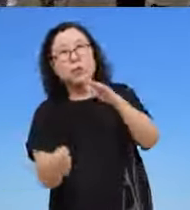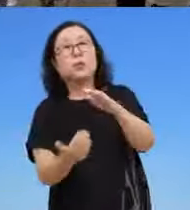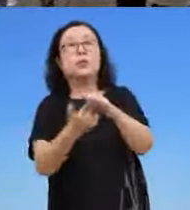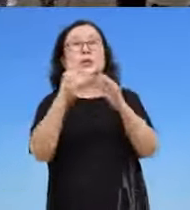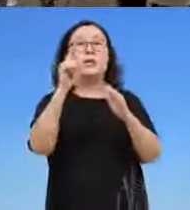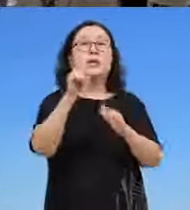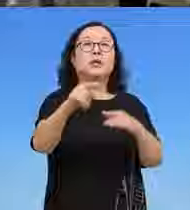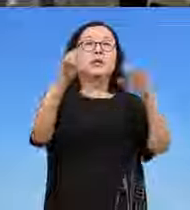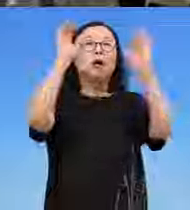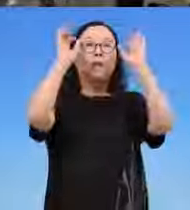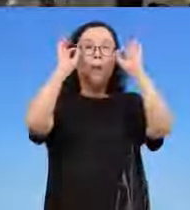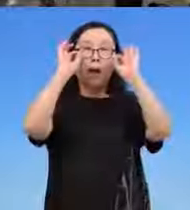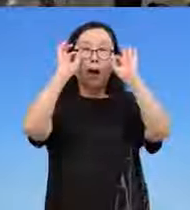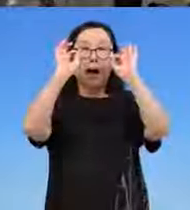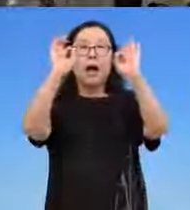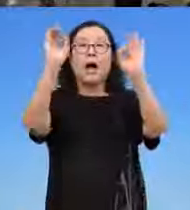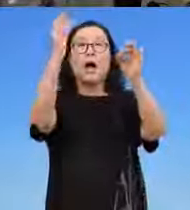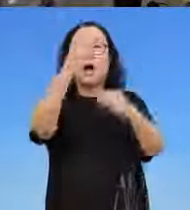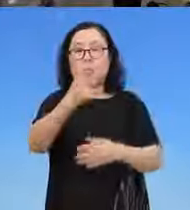보라.